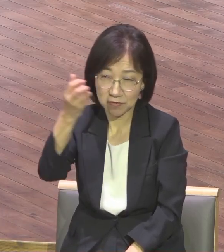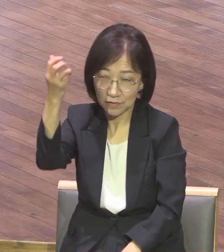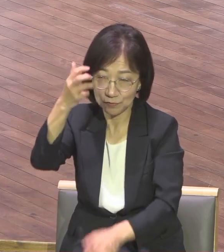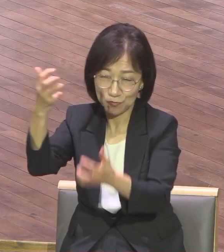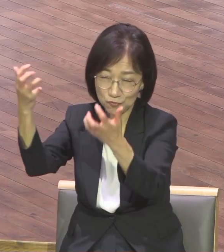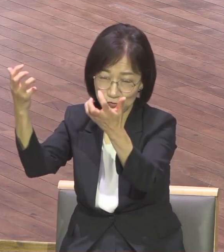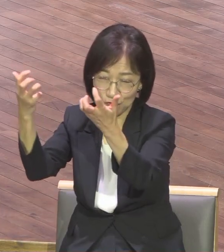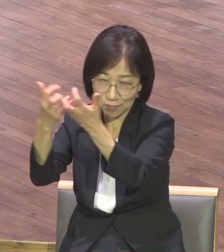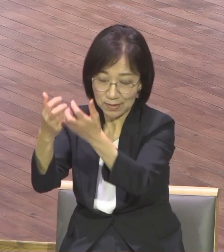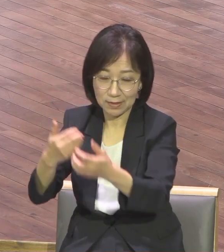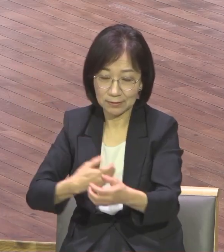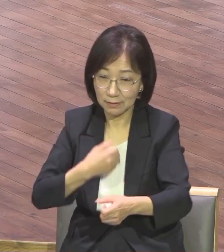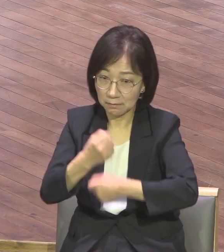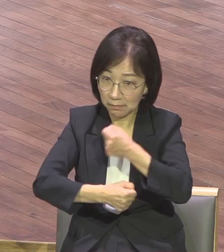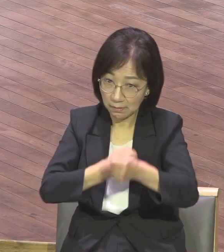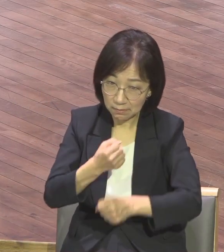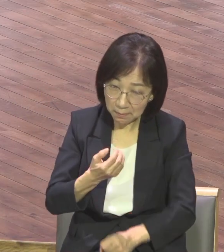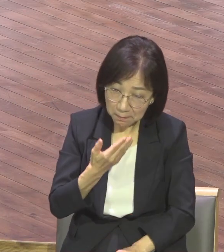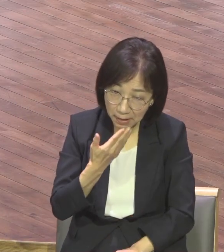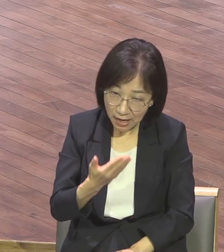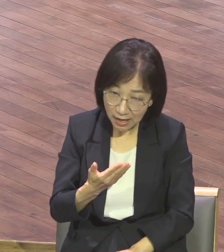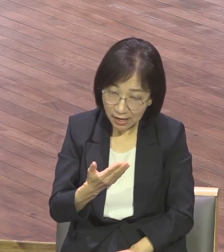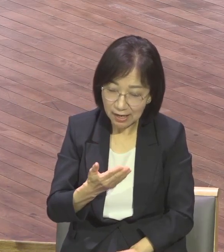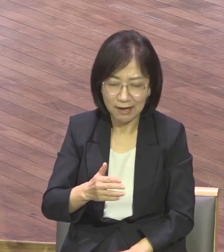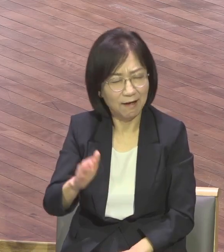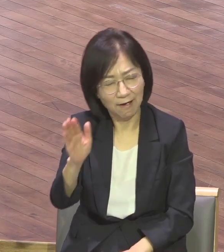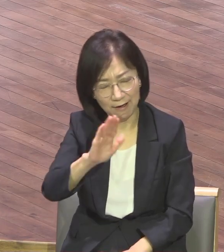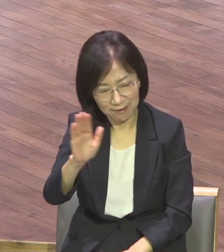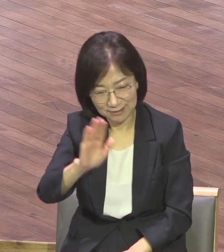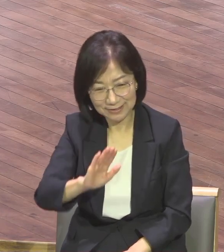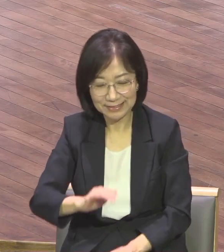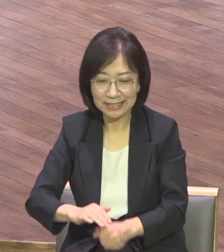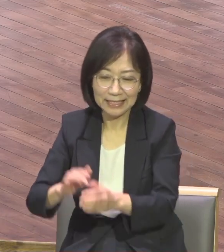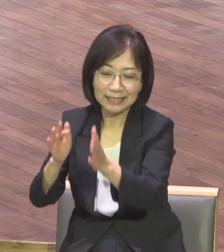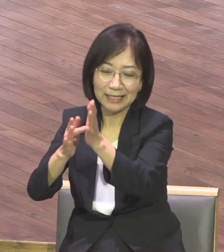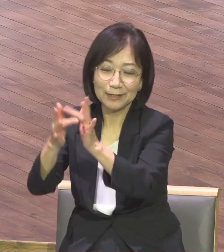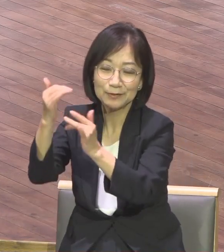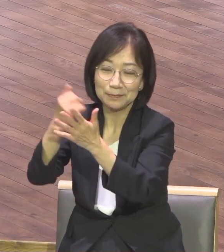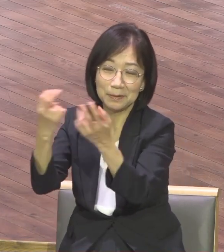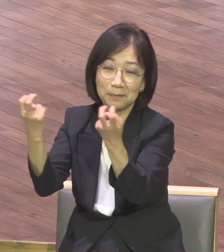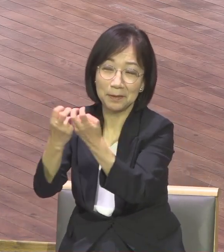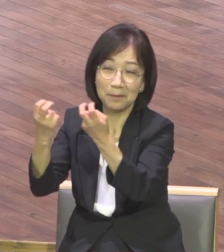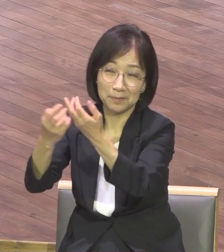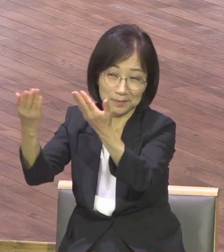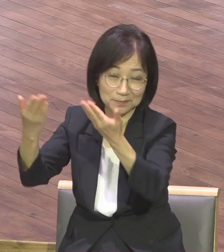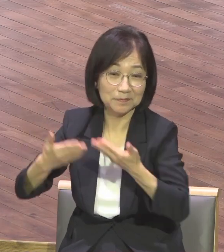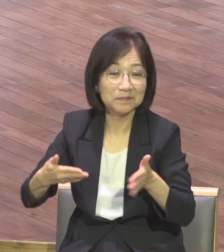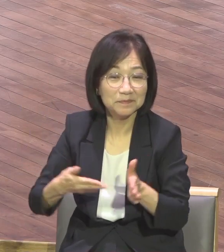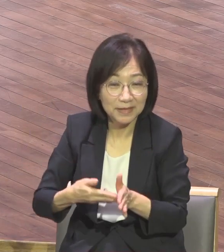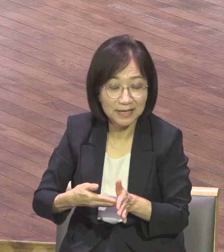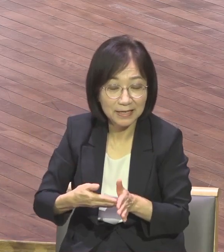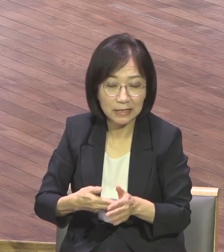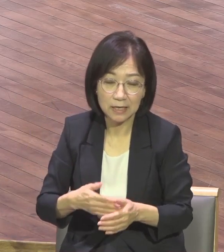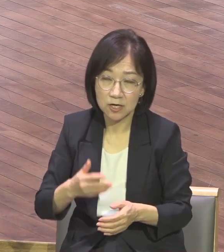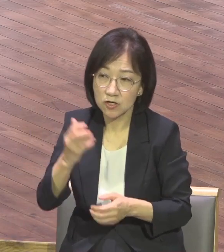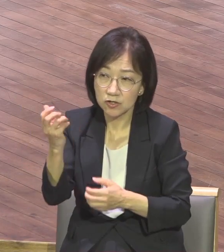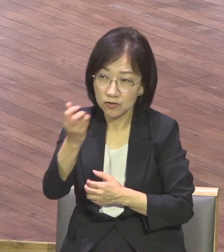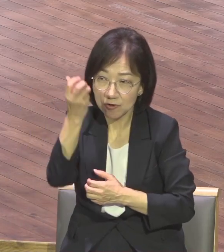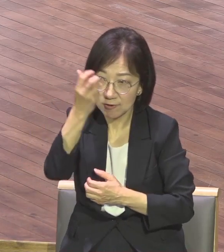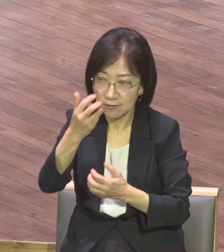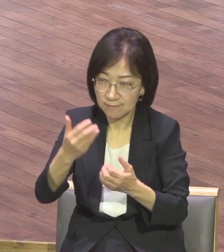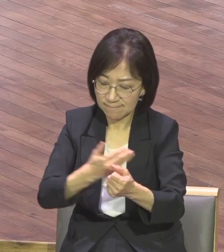아니에요. 어떻게 하면 됩니까? 예수님께서 한 가지 힌트를 주었는데 그게 우리가 어떻게 성령의 능력을 힘입을 수